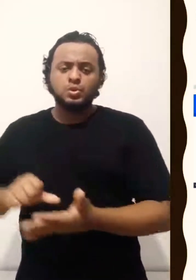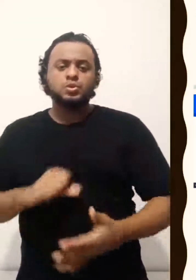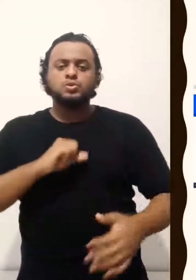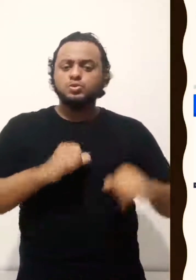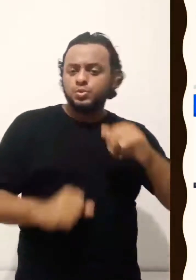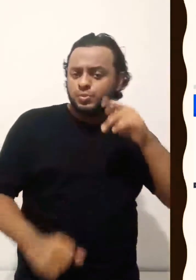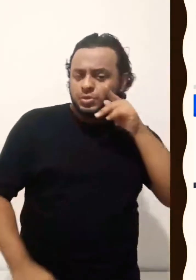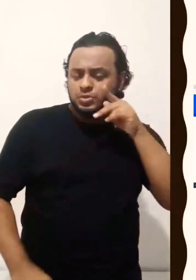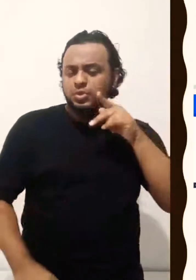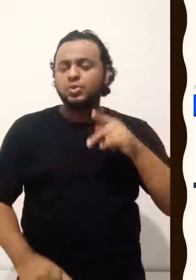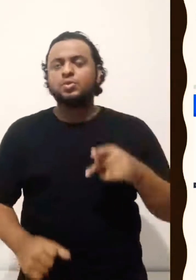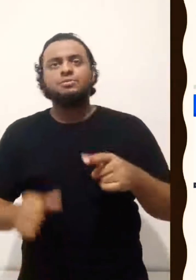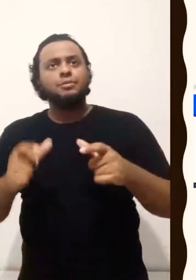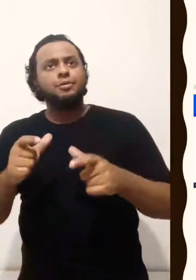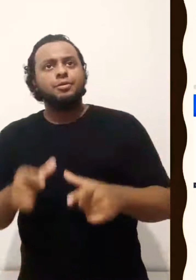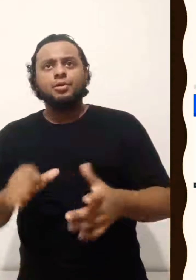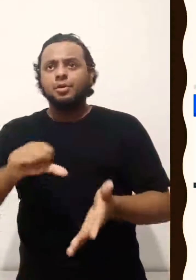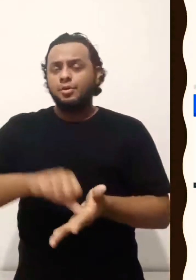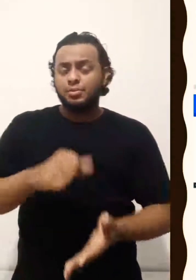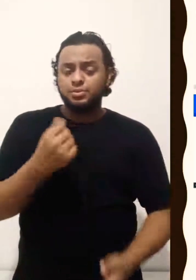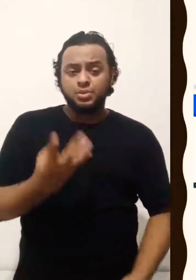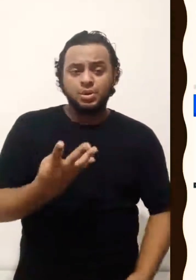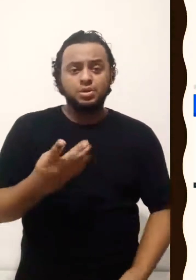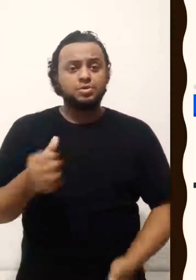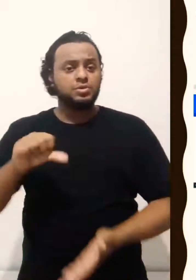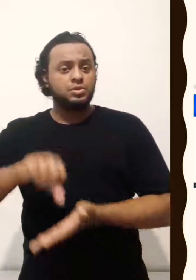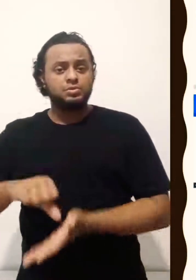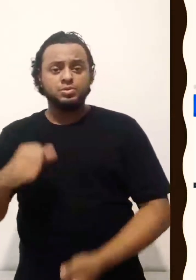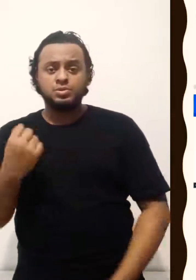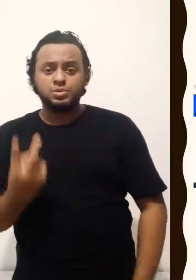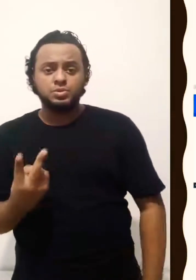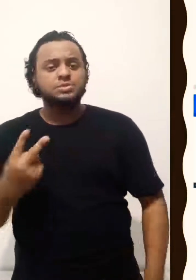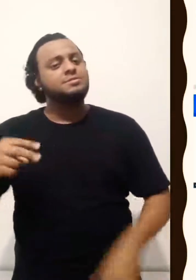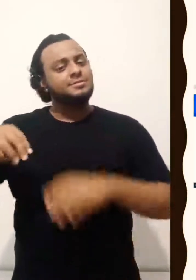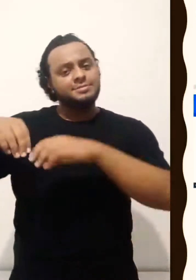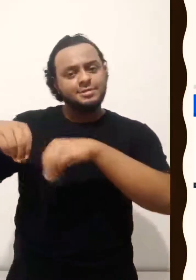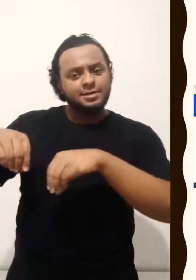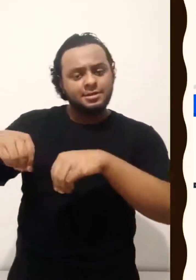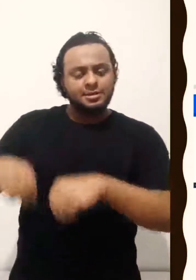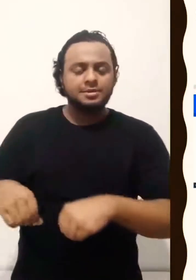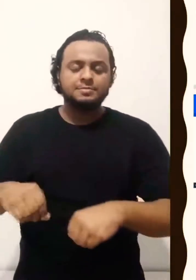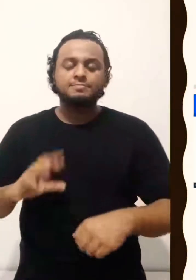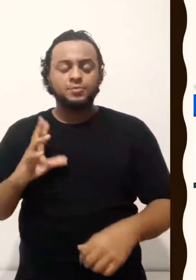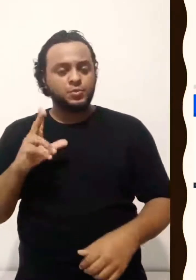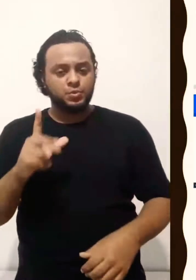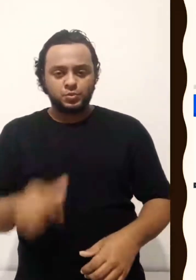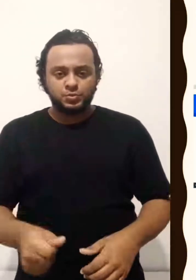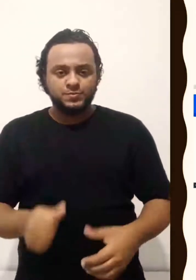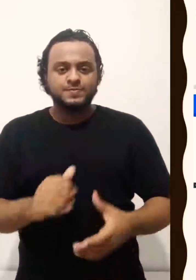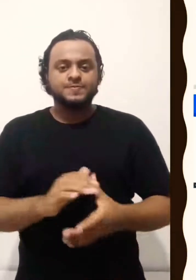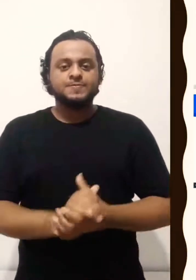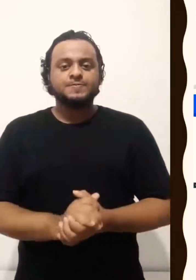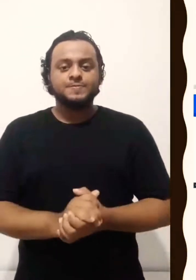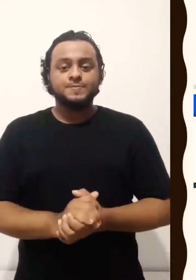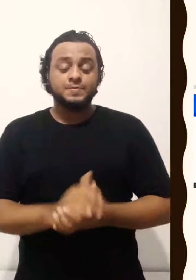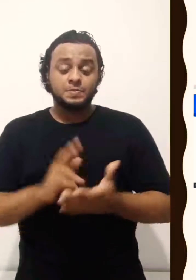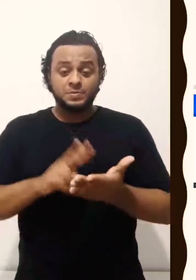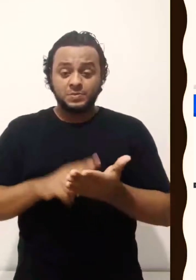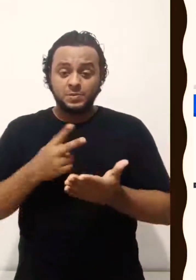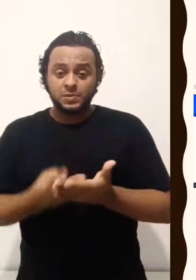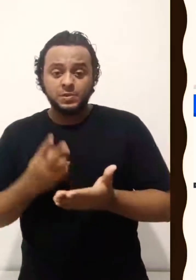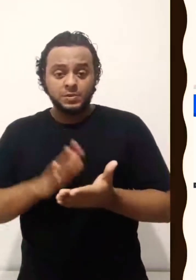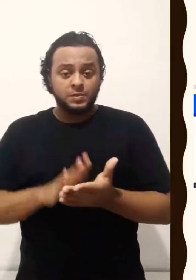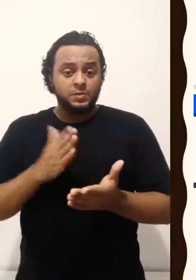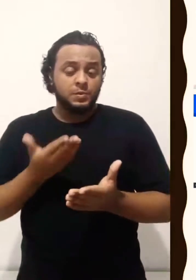campos, no campus João Pessoa, no campus 4, no campus 2, em Areia,